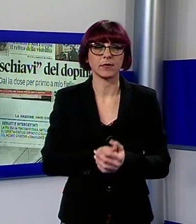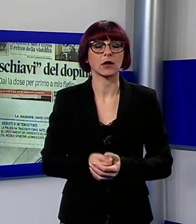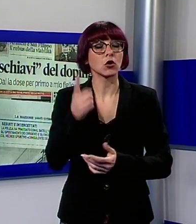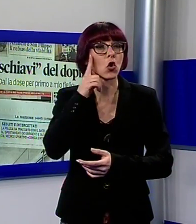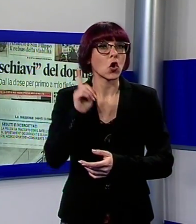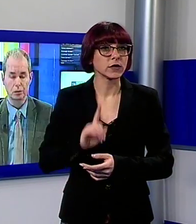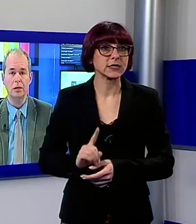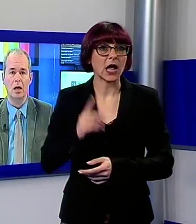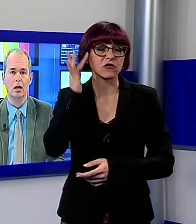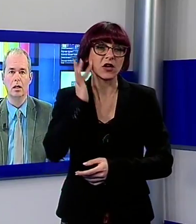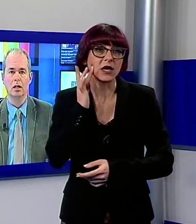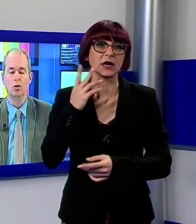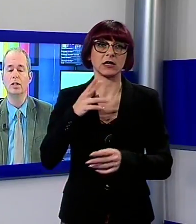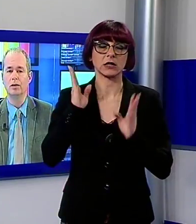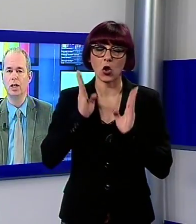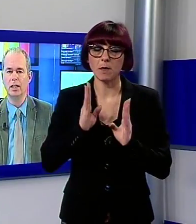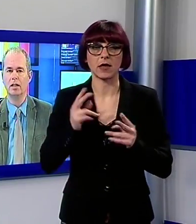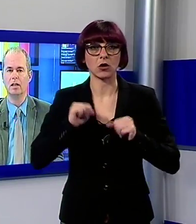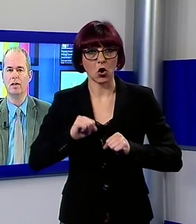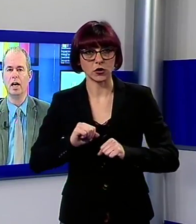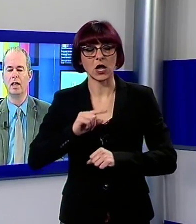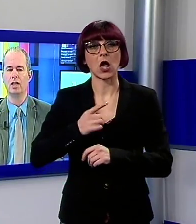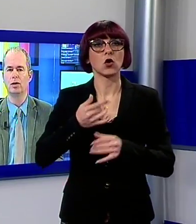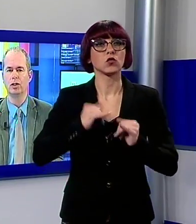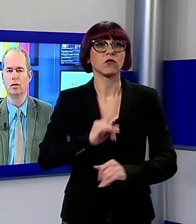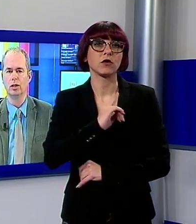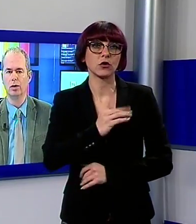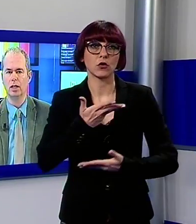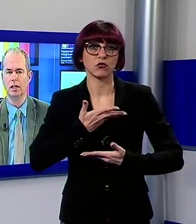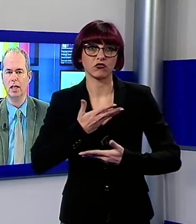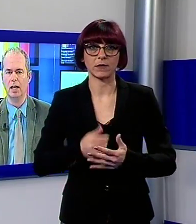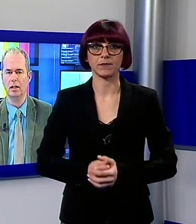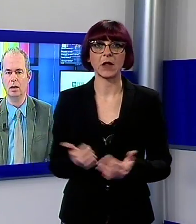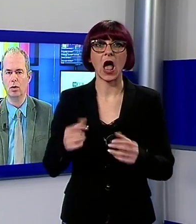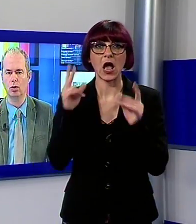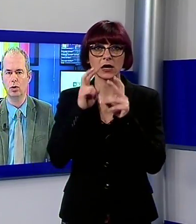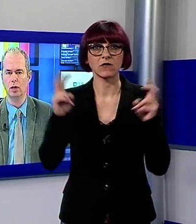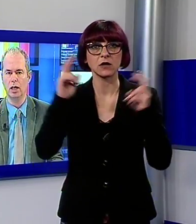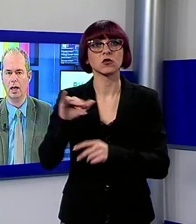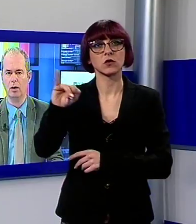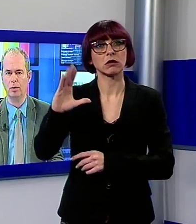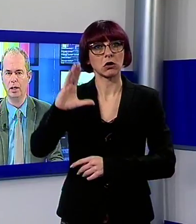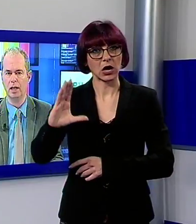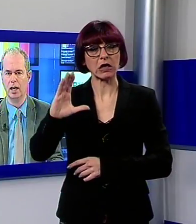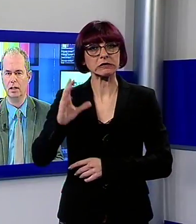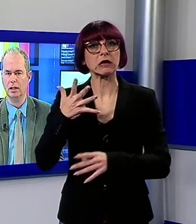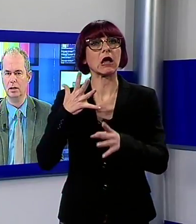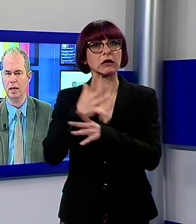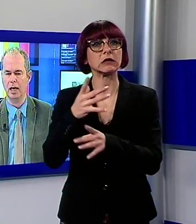salute. E su questa vicenda interverrà anche l'arcivescovo Italo Castellani nel corso della rubrica settimanale